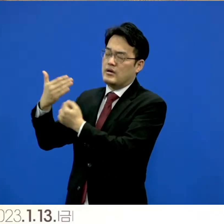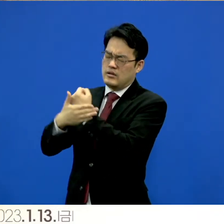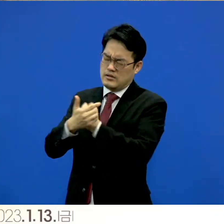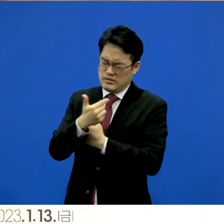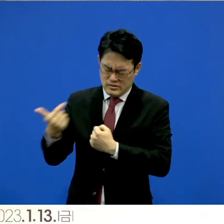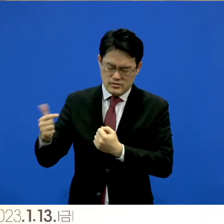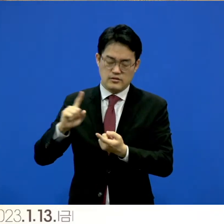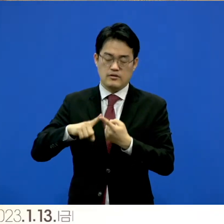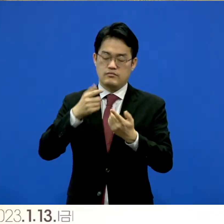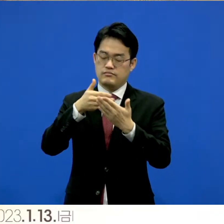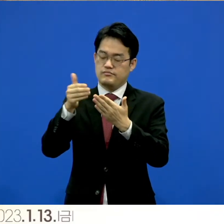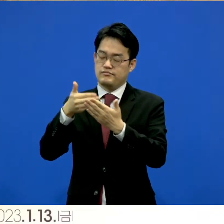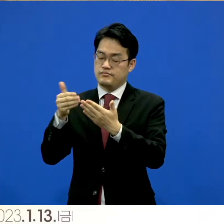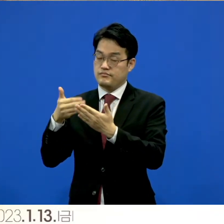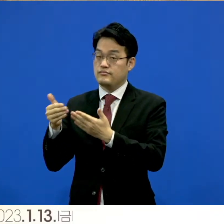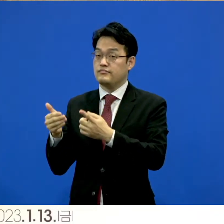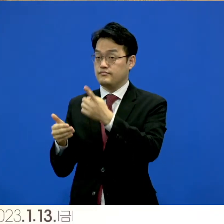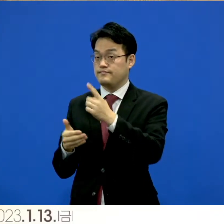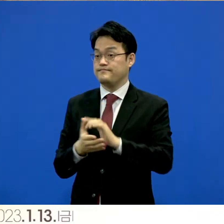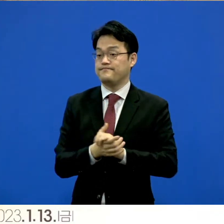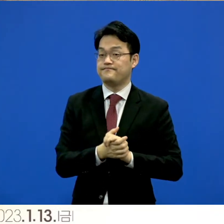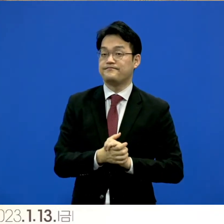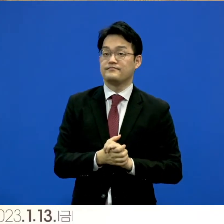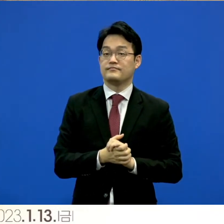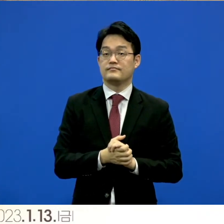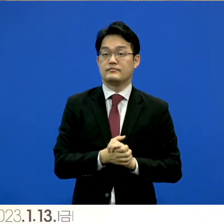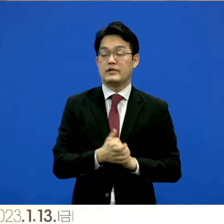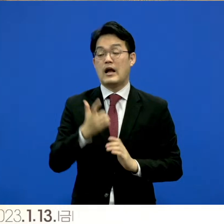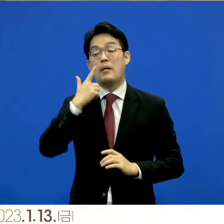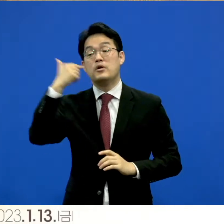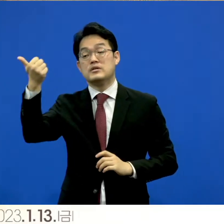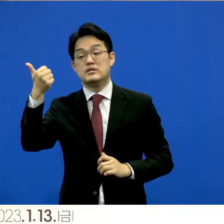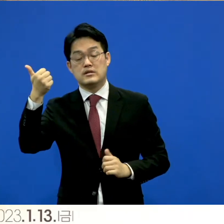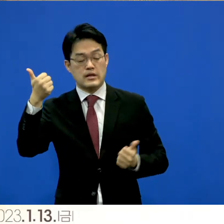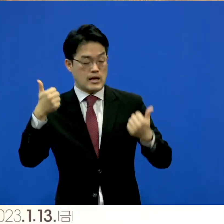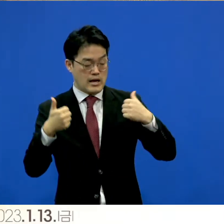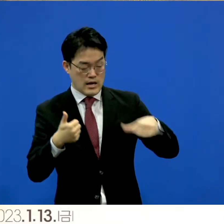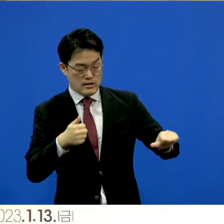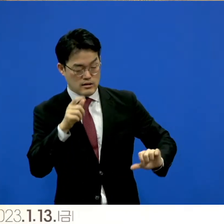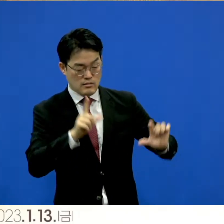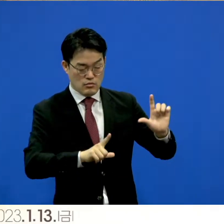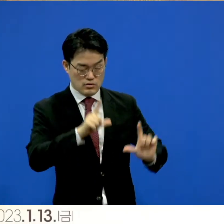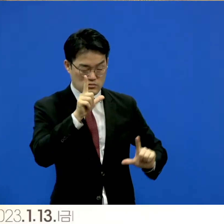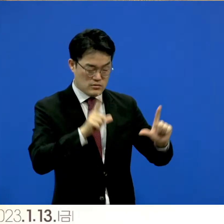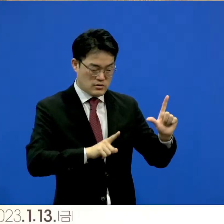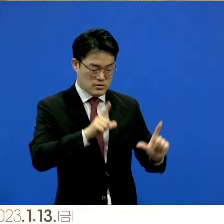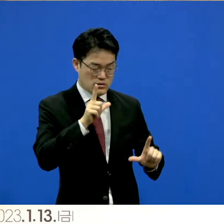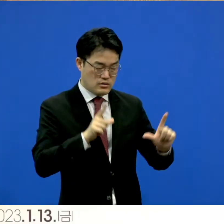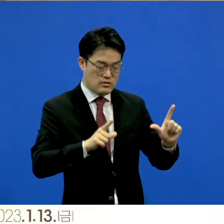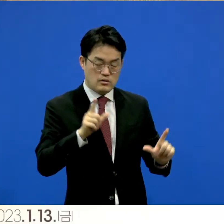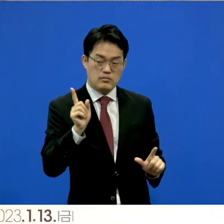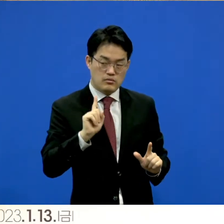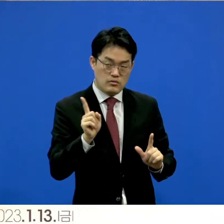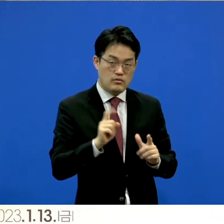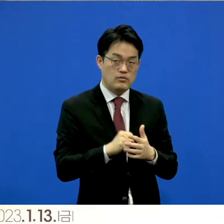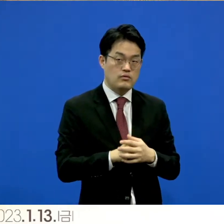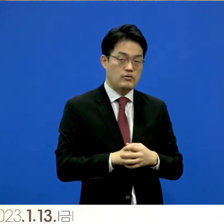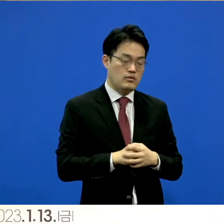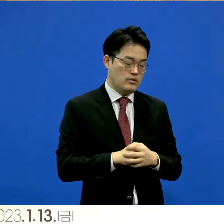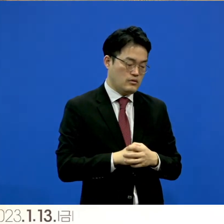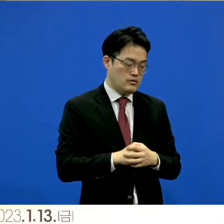아버지의 눈에는 탕자의 허물진 모습이 더 이상 보이지 않습니다. 다 지워져 버렸습니다. 딜리트를 했습니다.